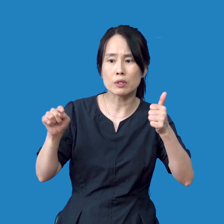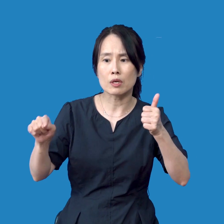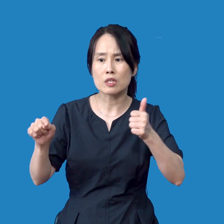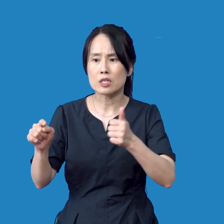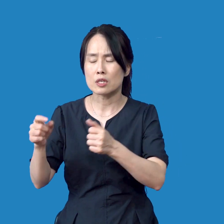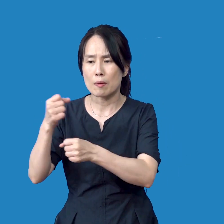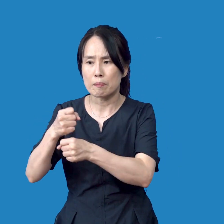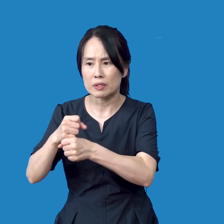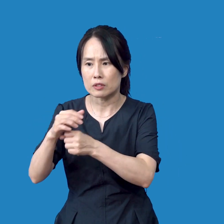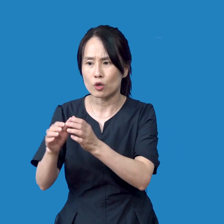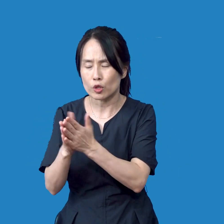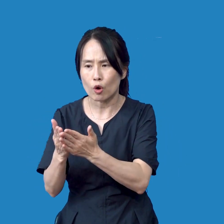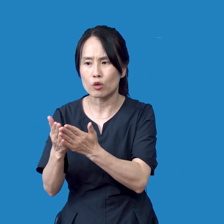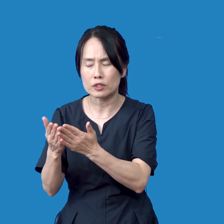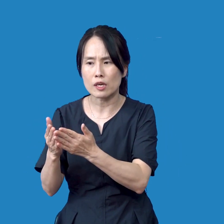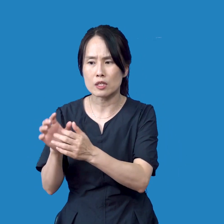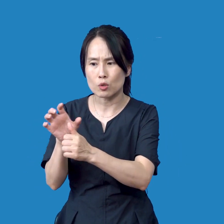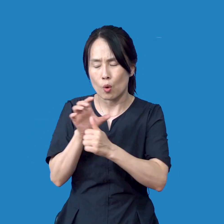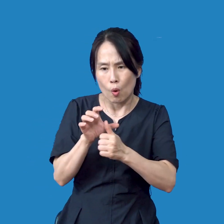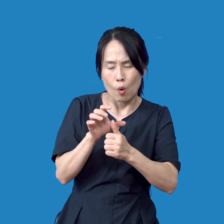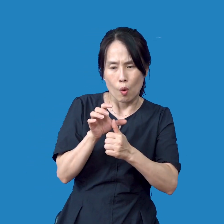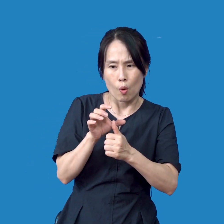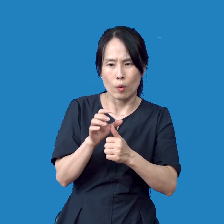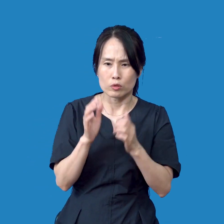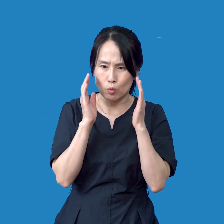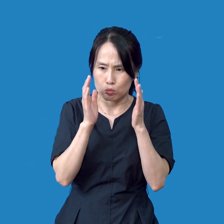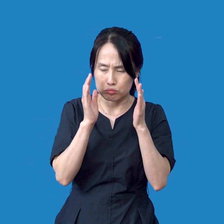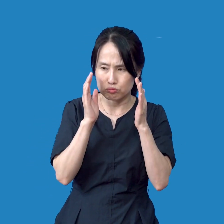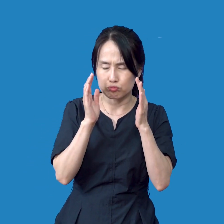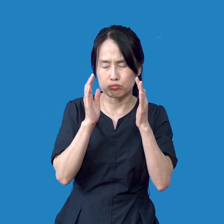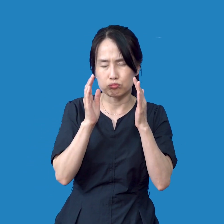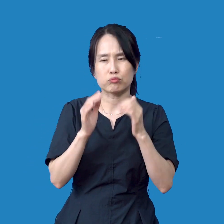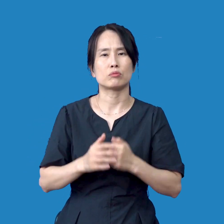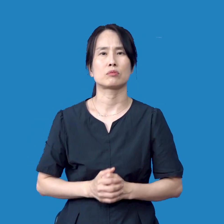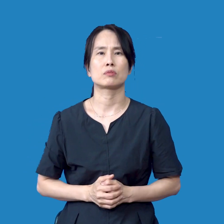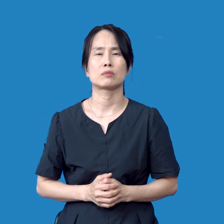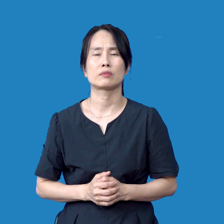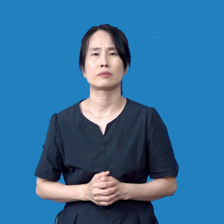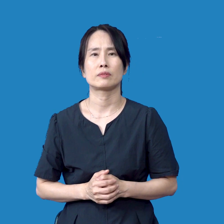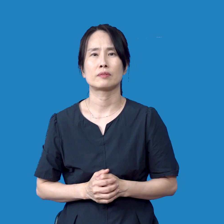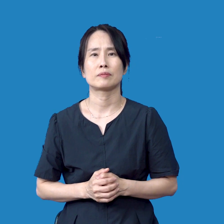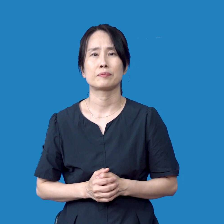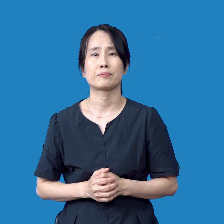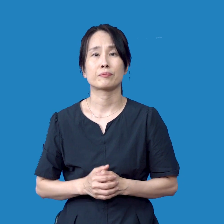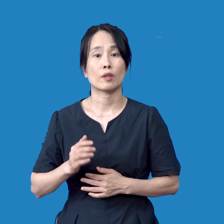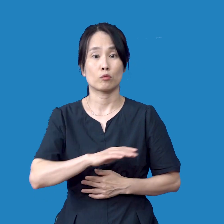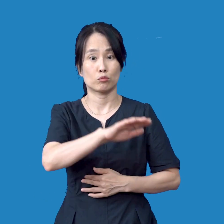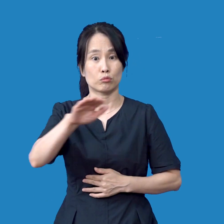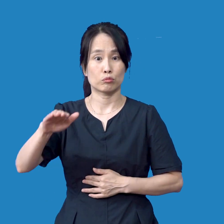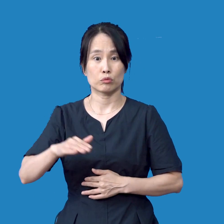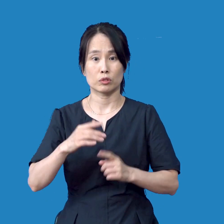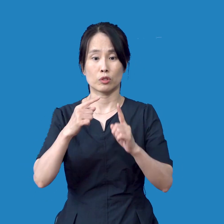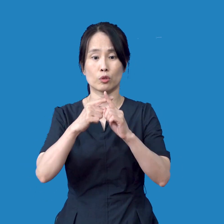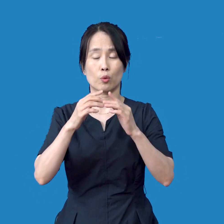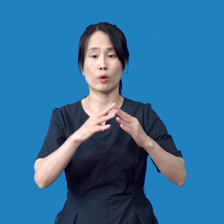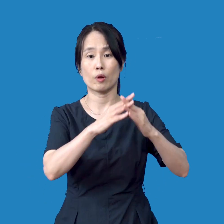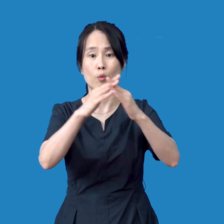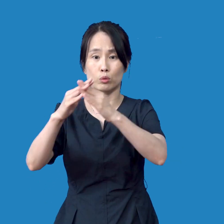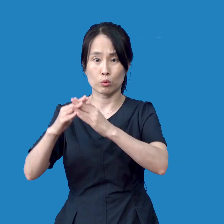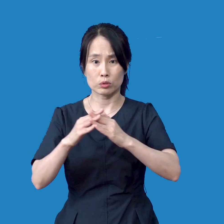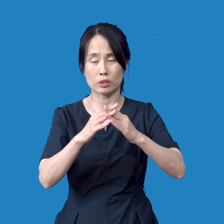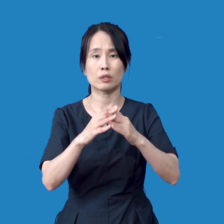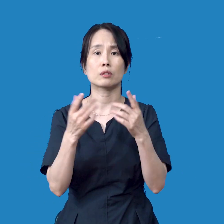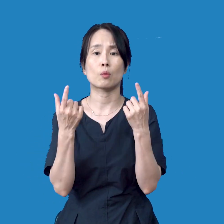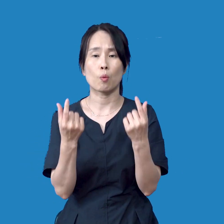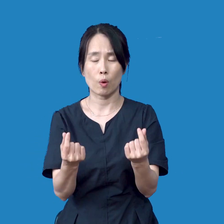주석을 의지할 정도로 탁월한 주석가가 되었습니다. 우리도 교회 공동체를 그렇게